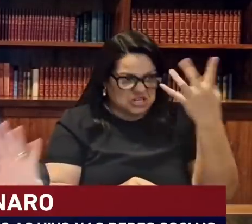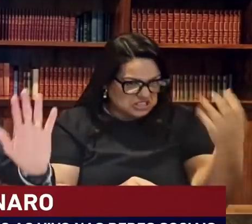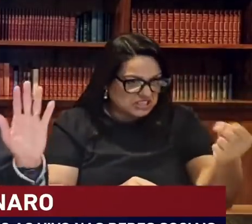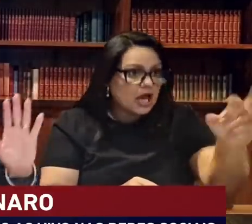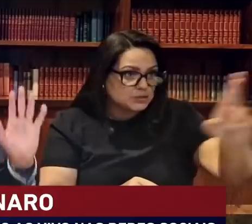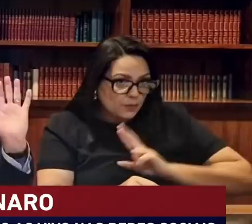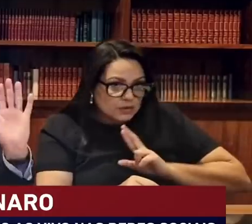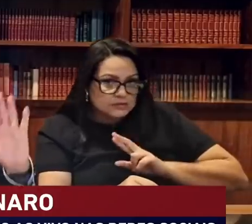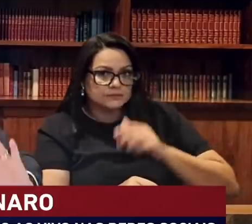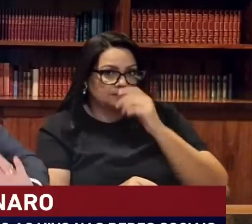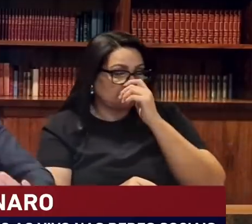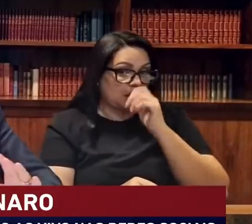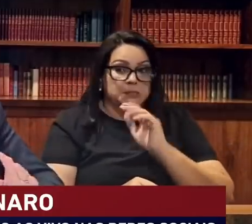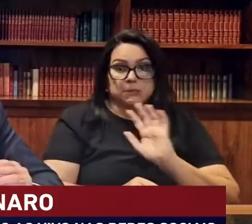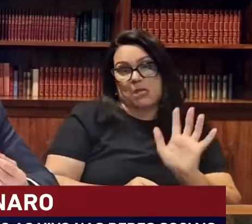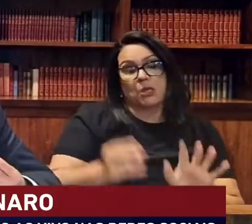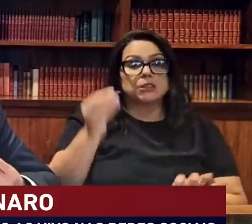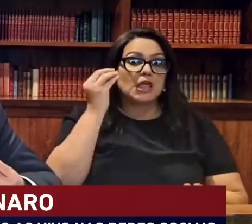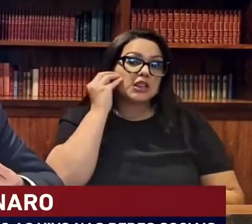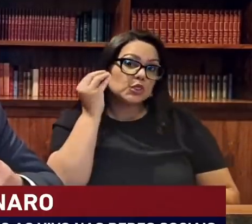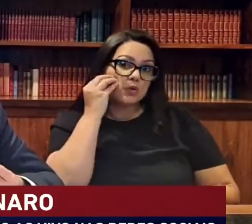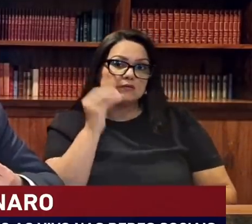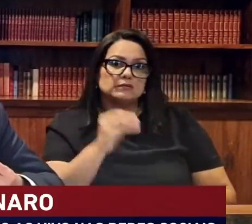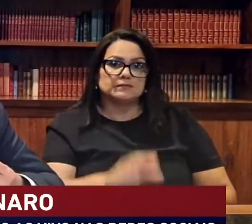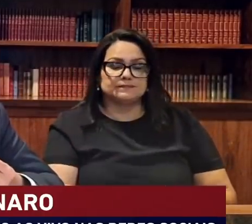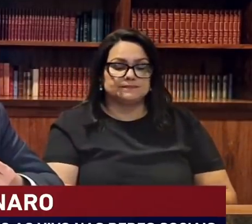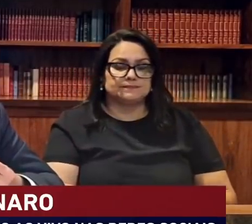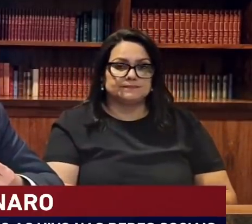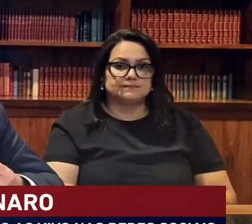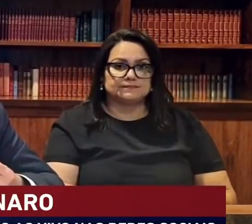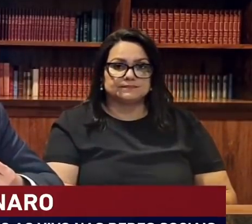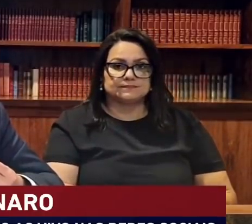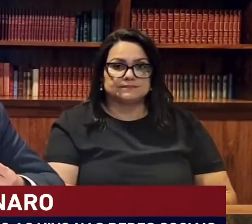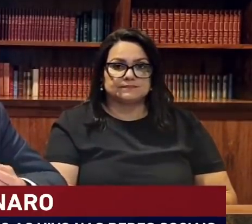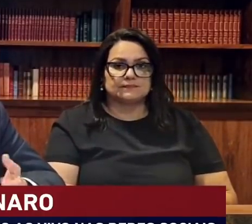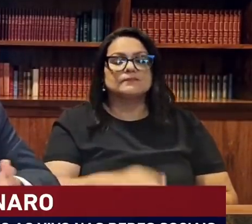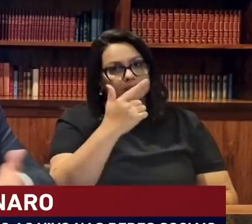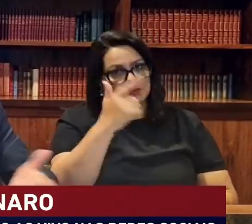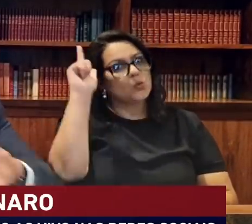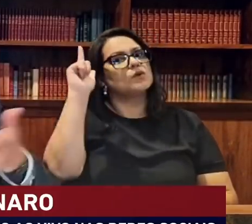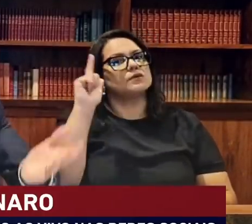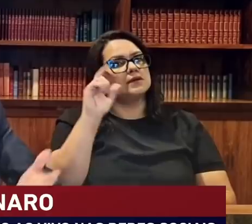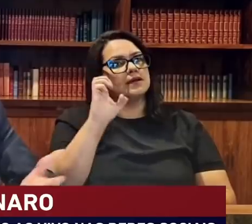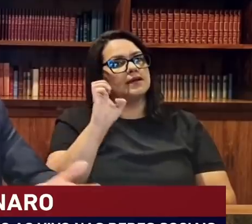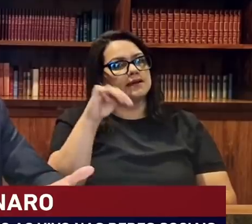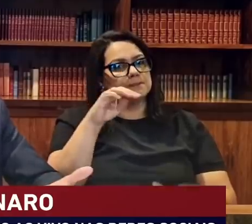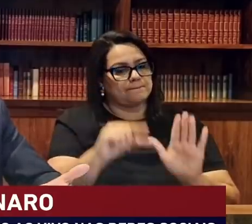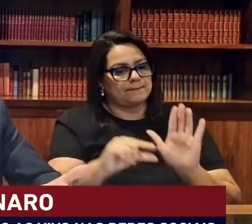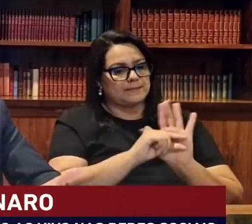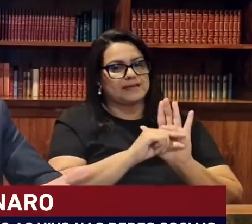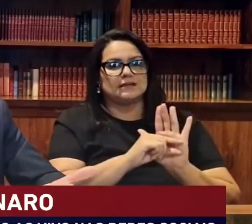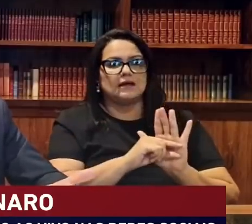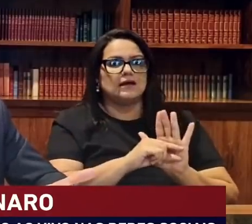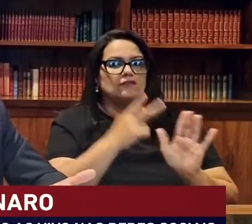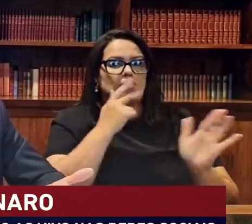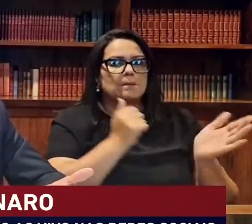falar, olha, tentou me... Inclusive, tem uma coisa, uma emenda, tá aí na empresa, para comprar a Bíblia. O